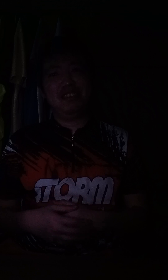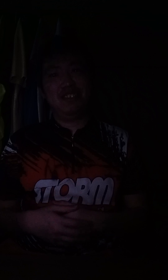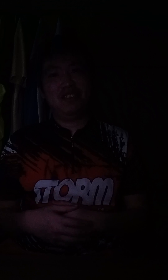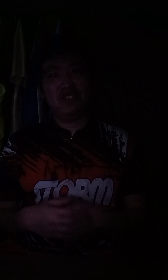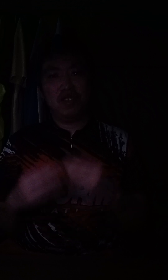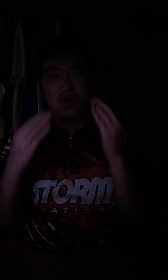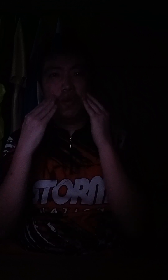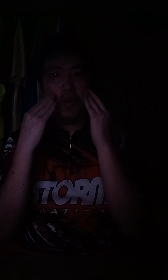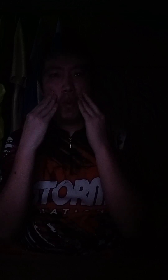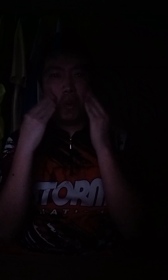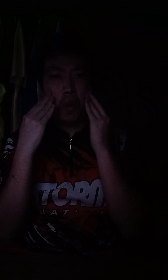포동포동이 한다.